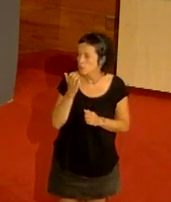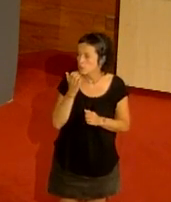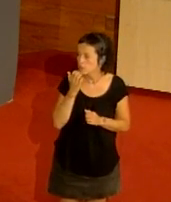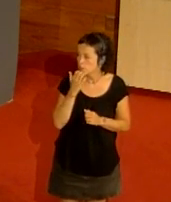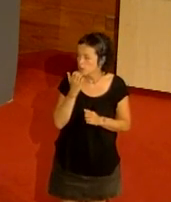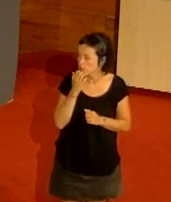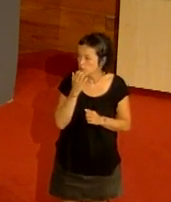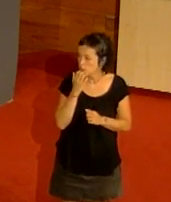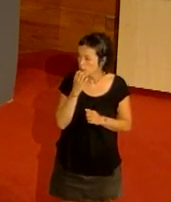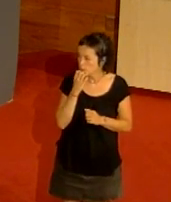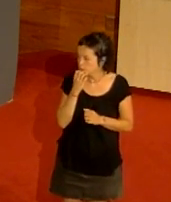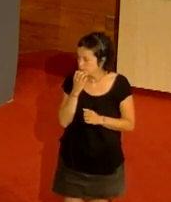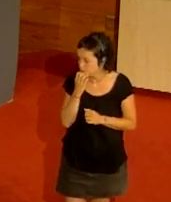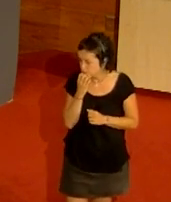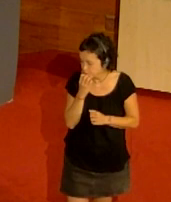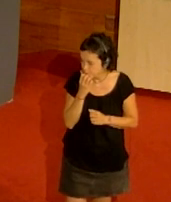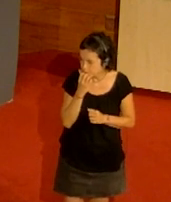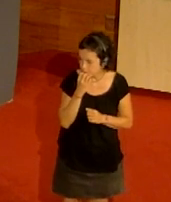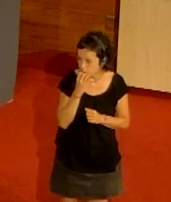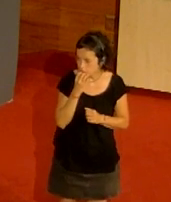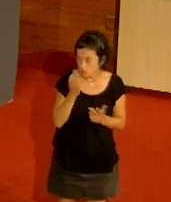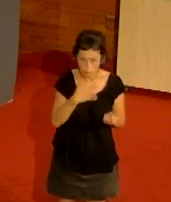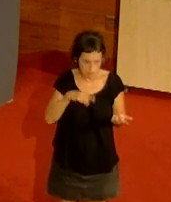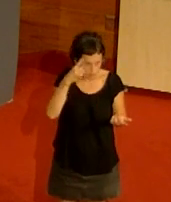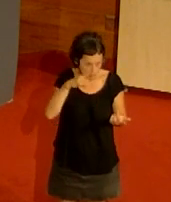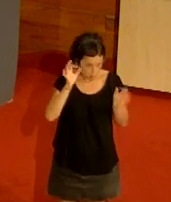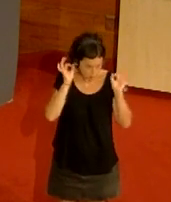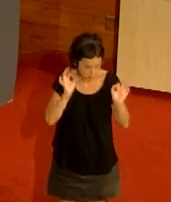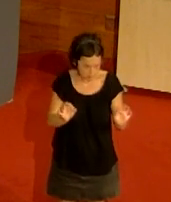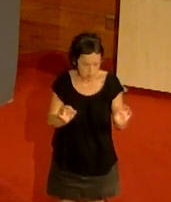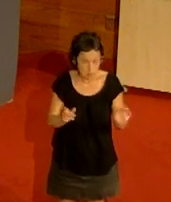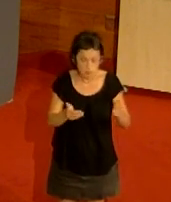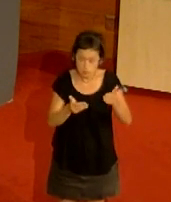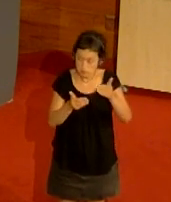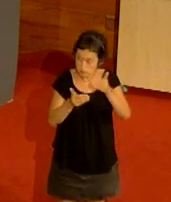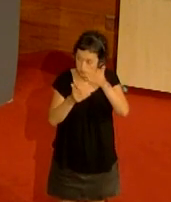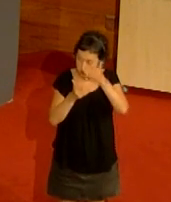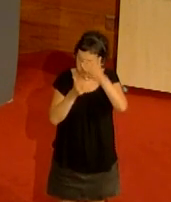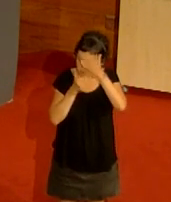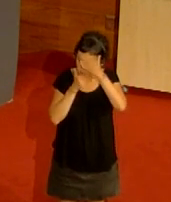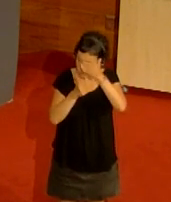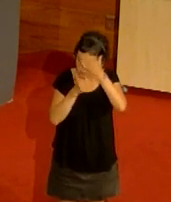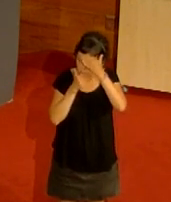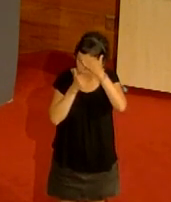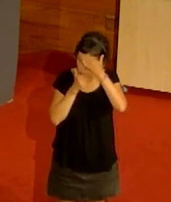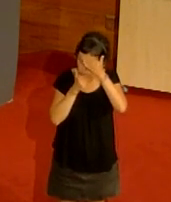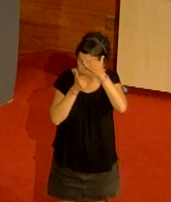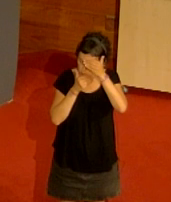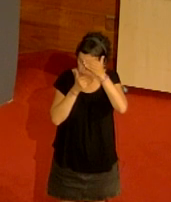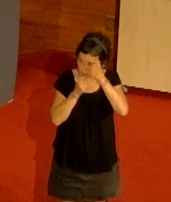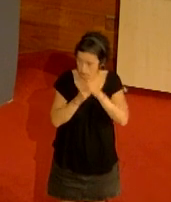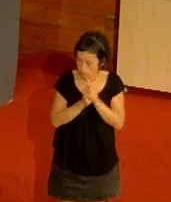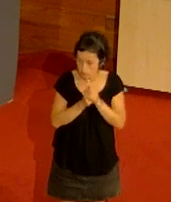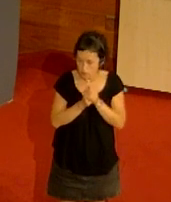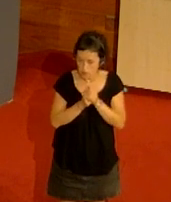cuando lo sabemos que fue así, que fue que Marruecos no envió, pero permitió que